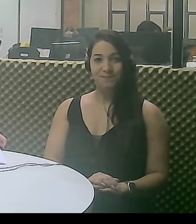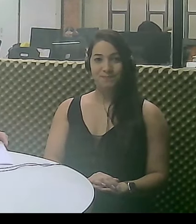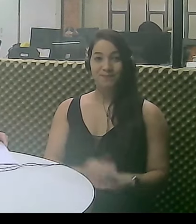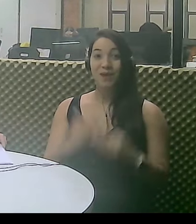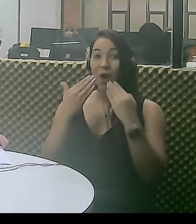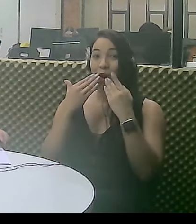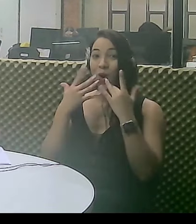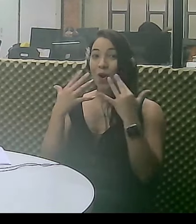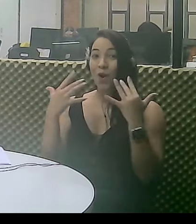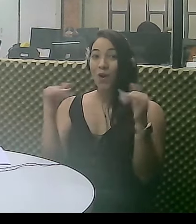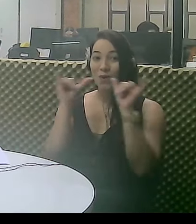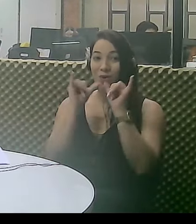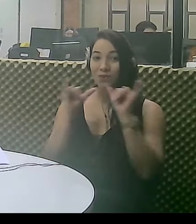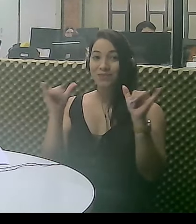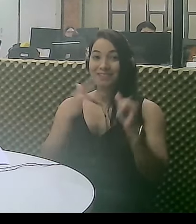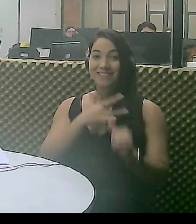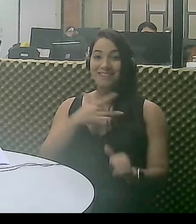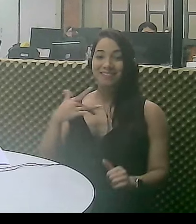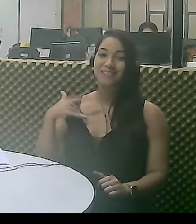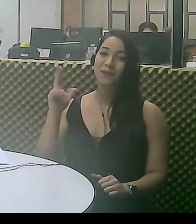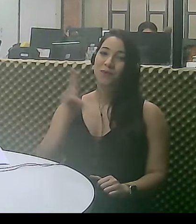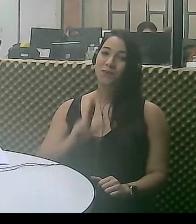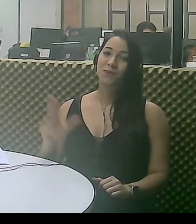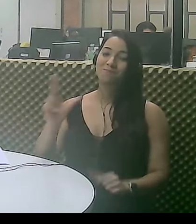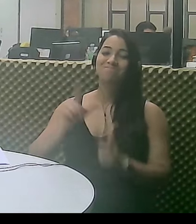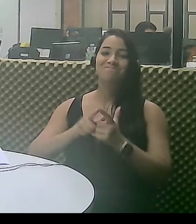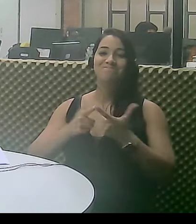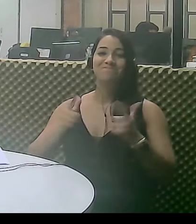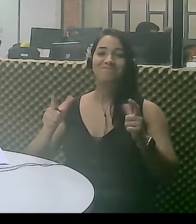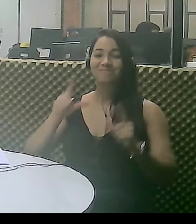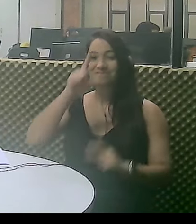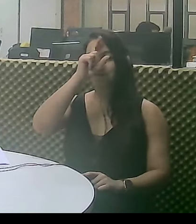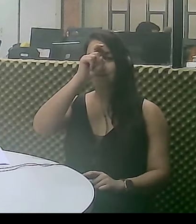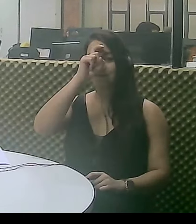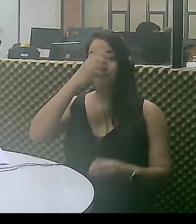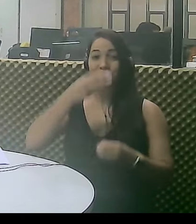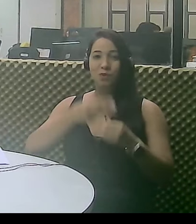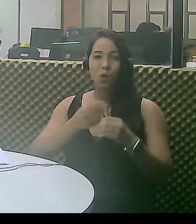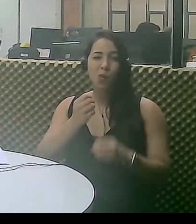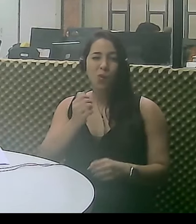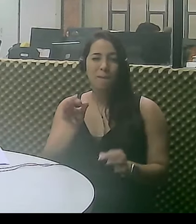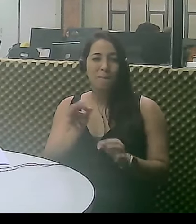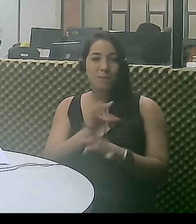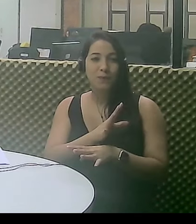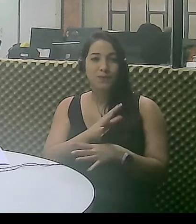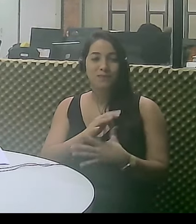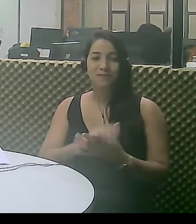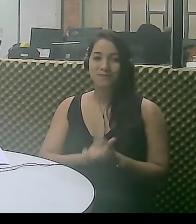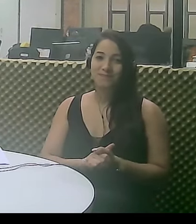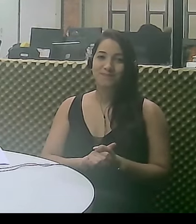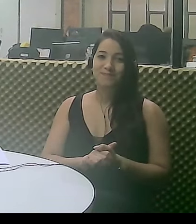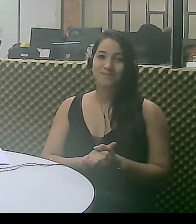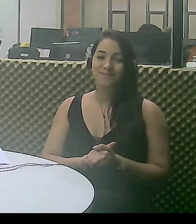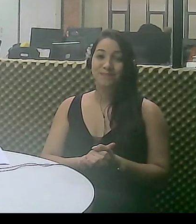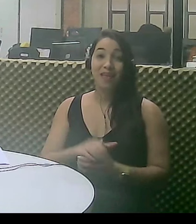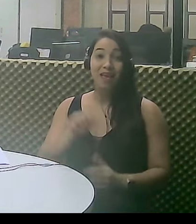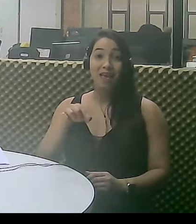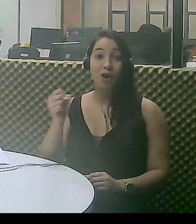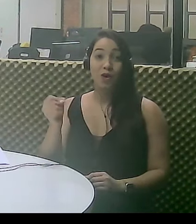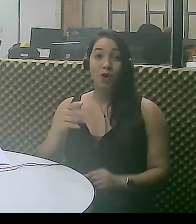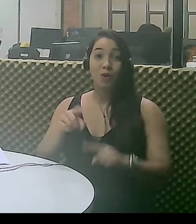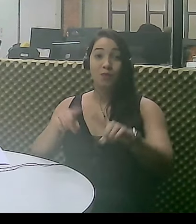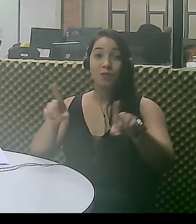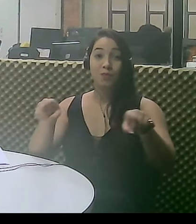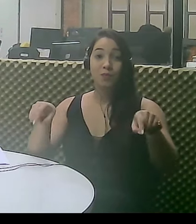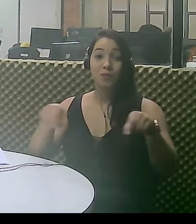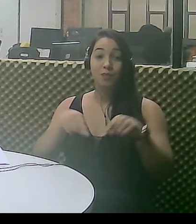Mais uma boa notícia para a saúde de Uberlândia. A ampliação do Hospital Municipal está quase pronta. Esta é a nova